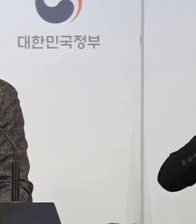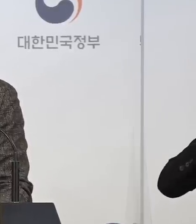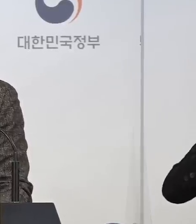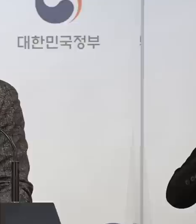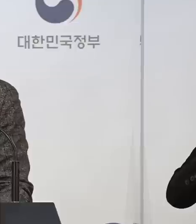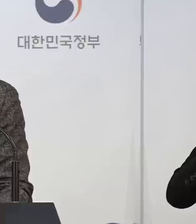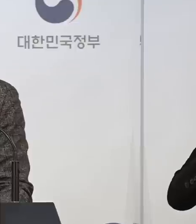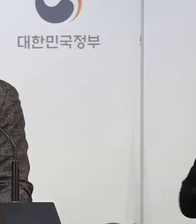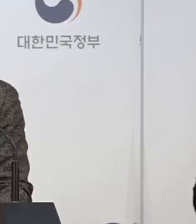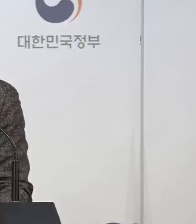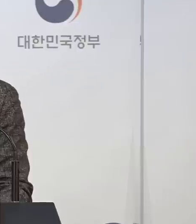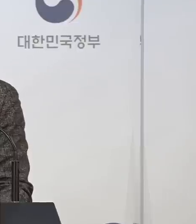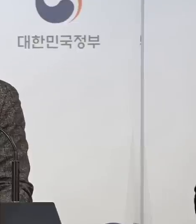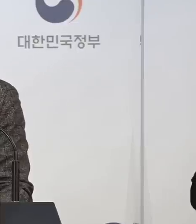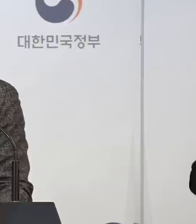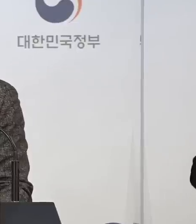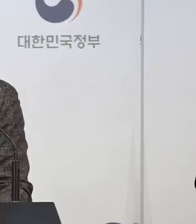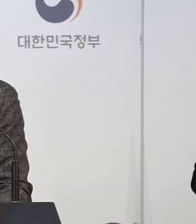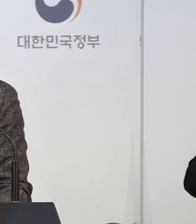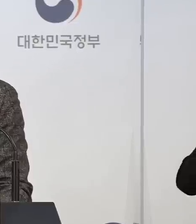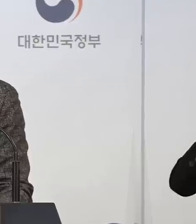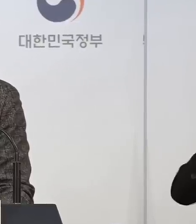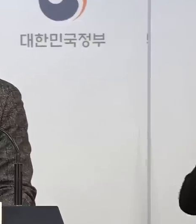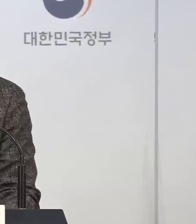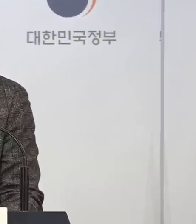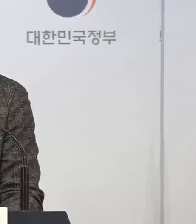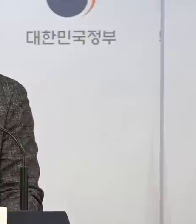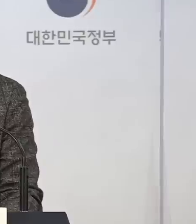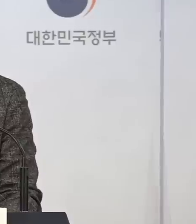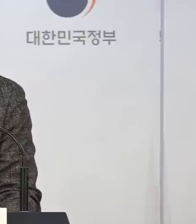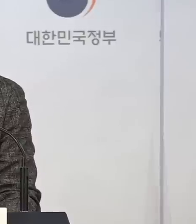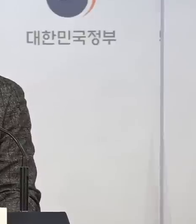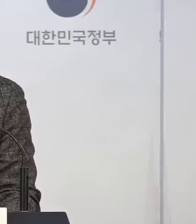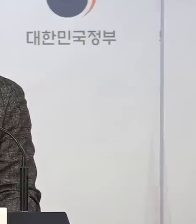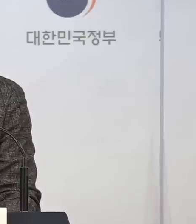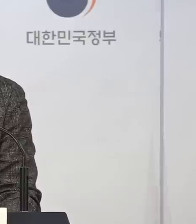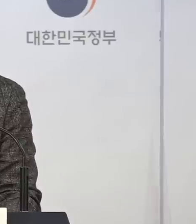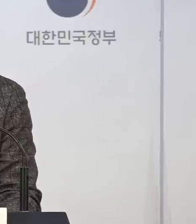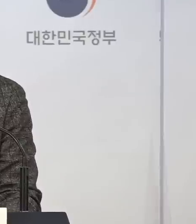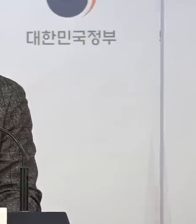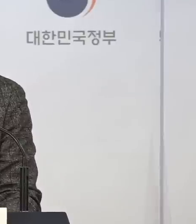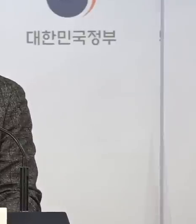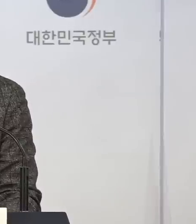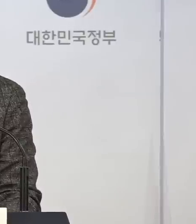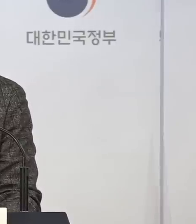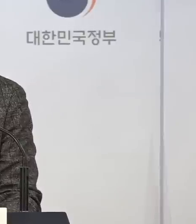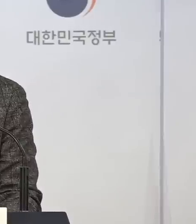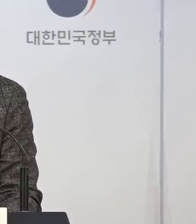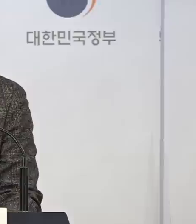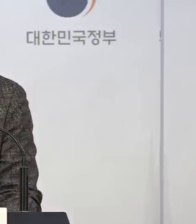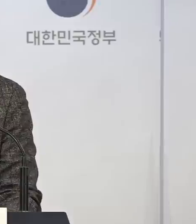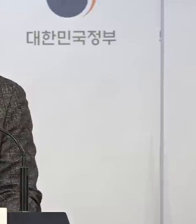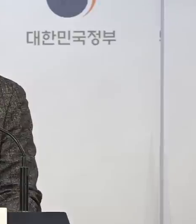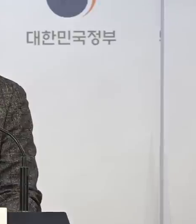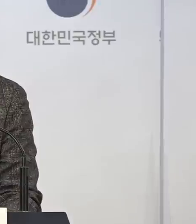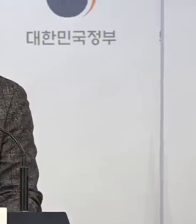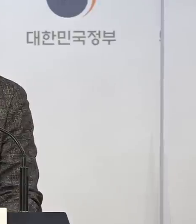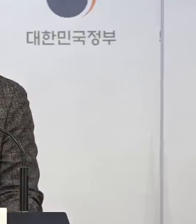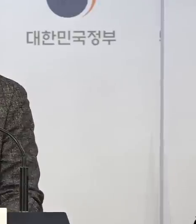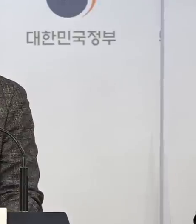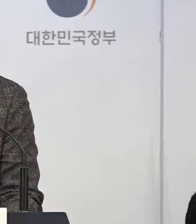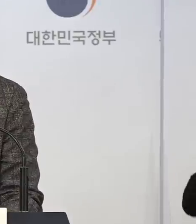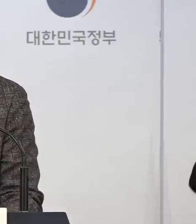기동과 4차 및 5차 기동을 각각 하나로 통합하여 총 3회의 기동을 통해 달 임무 궤도에 진입하는